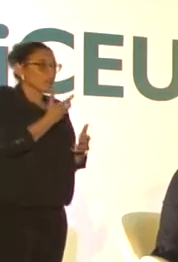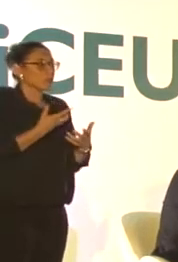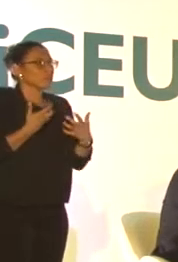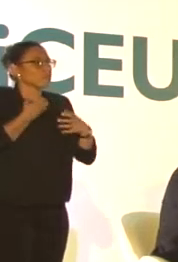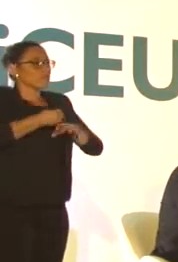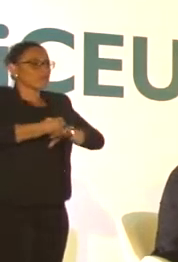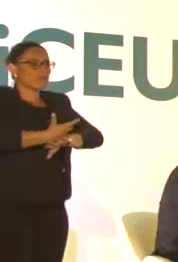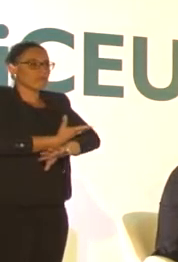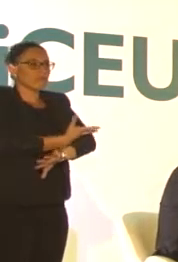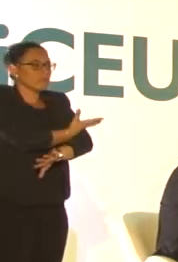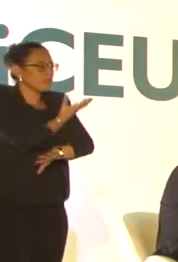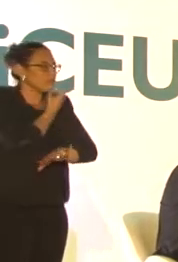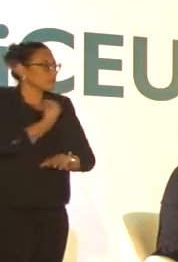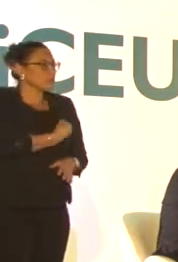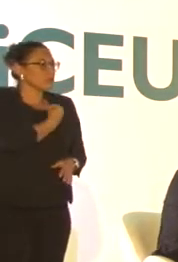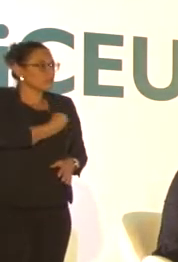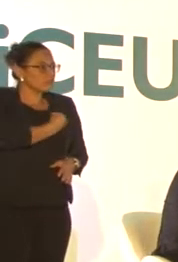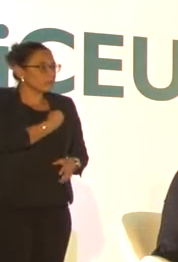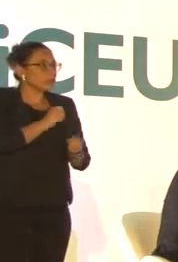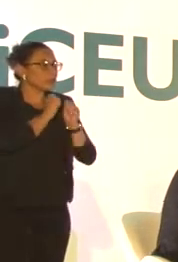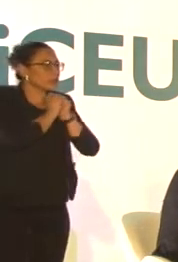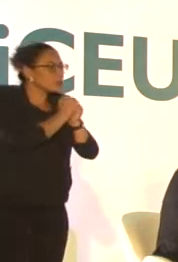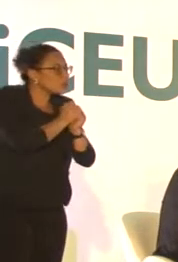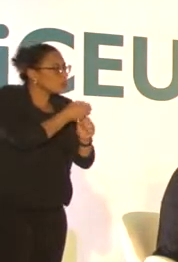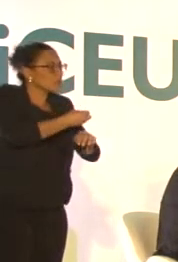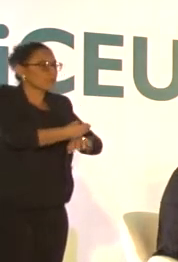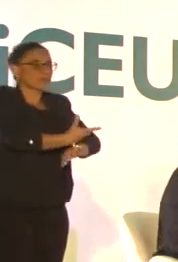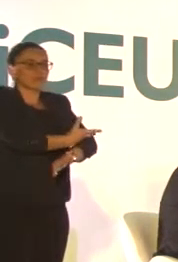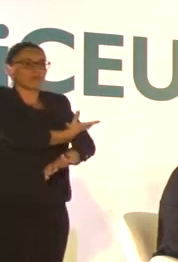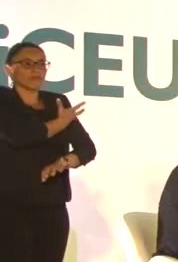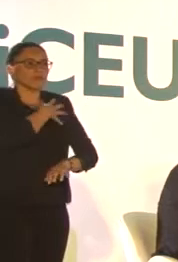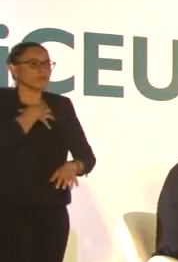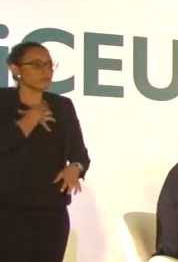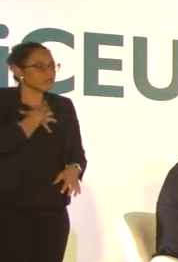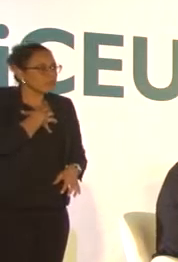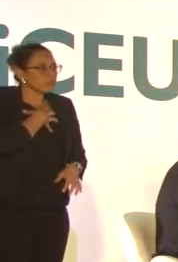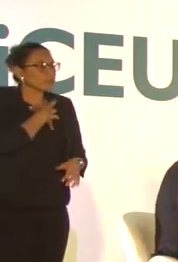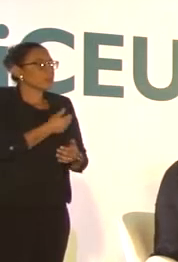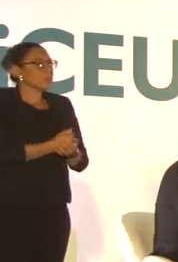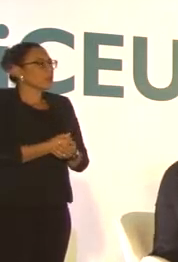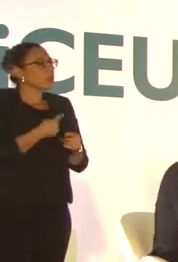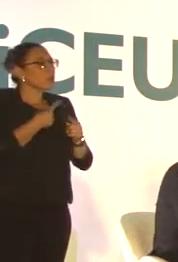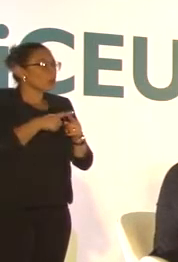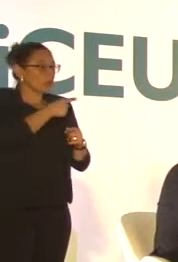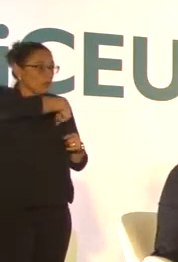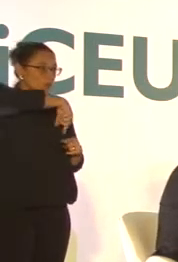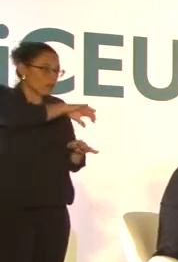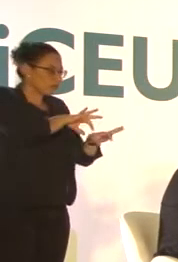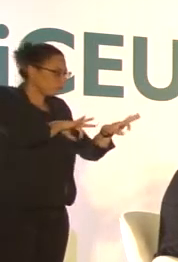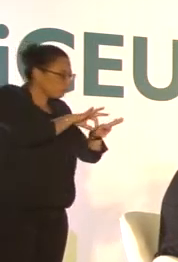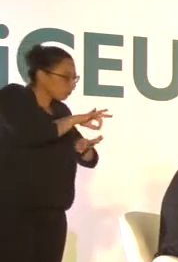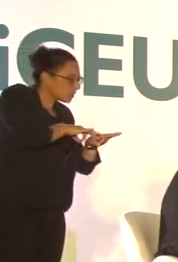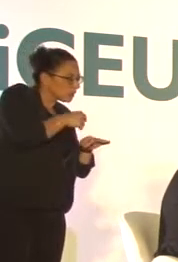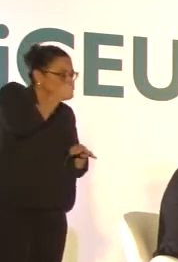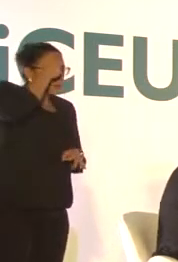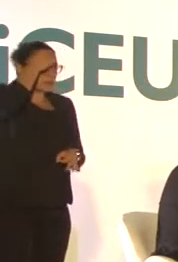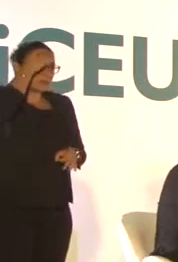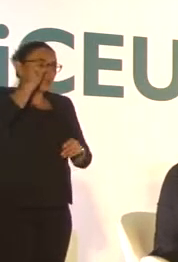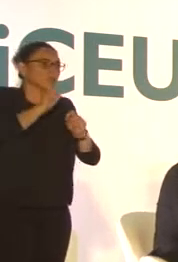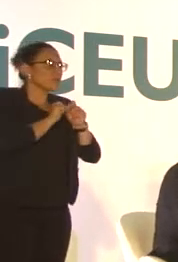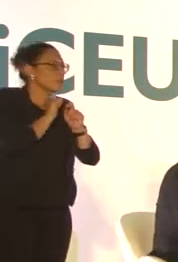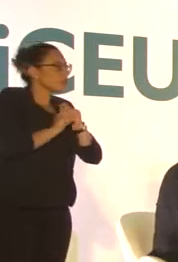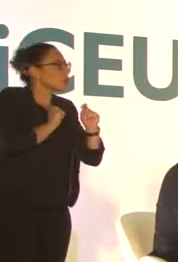emoção estar aqui presente junto com vocês, porque o que a gente planeja, tenta fazer,